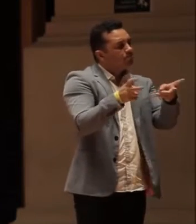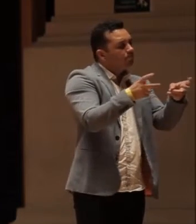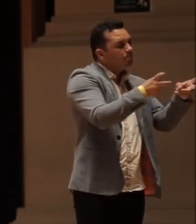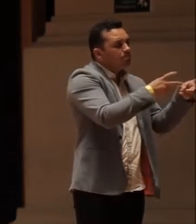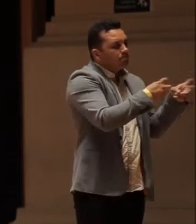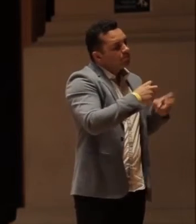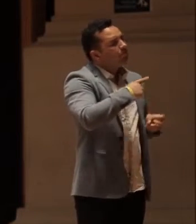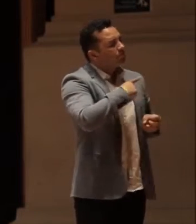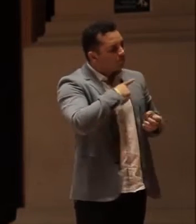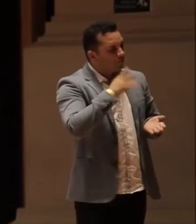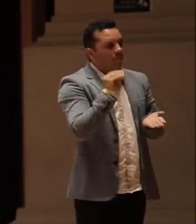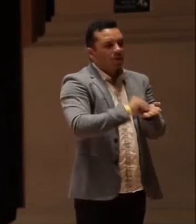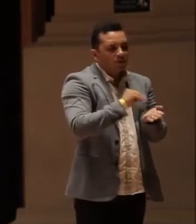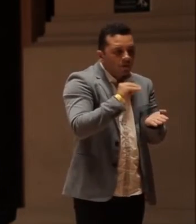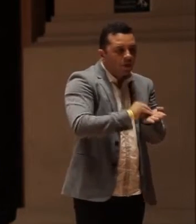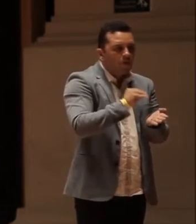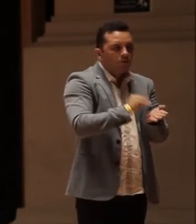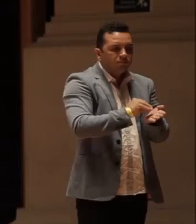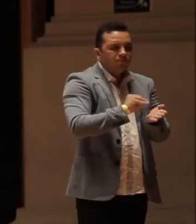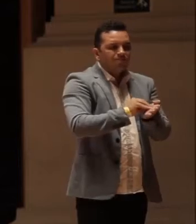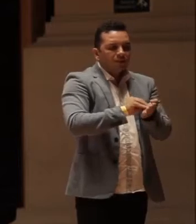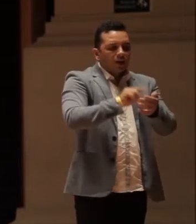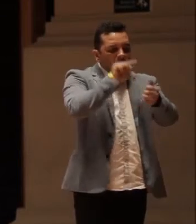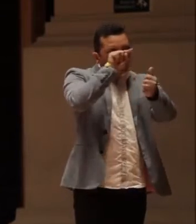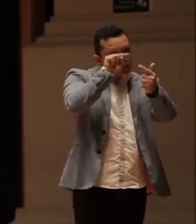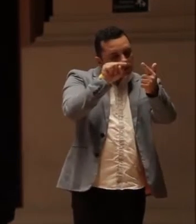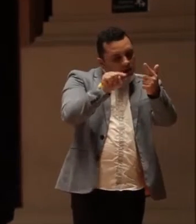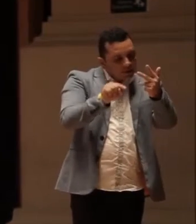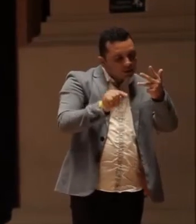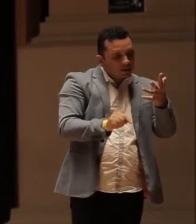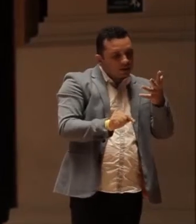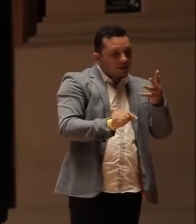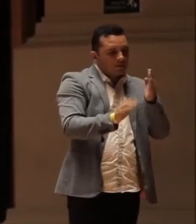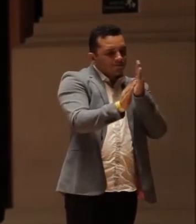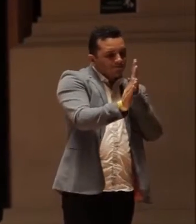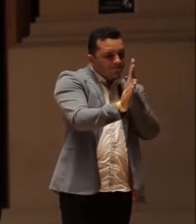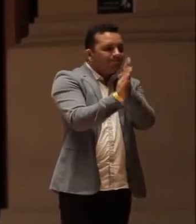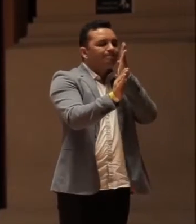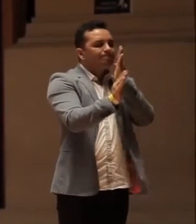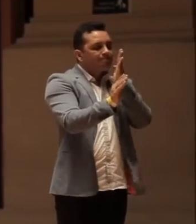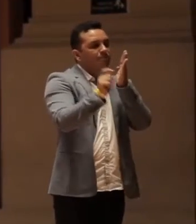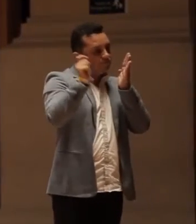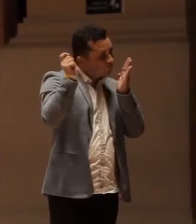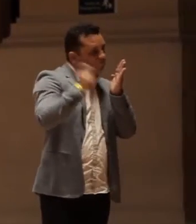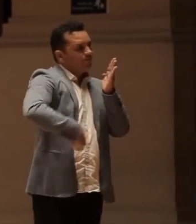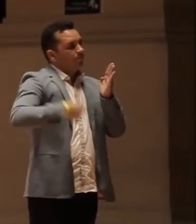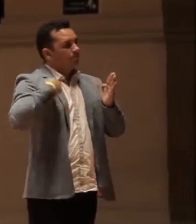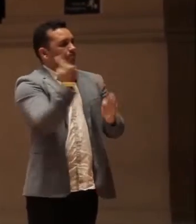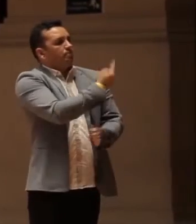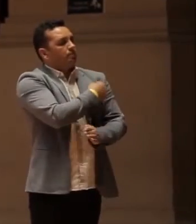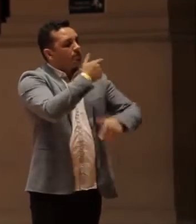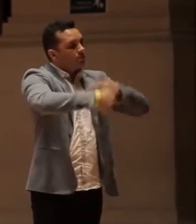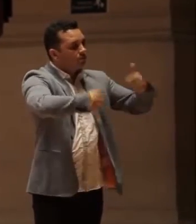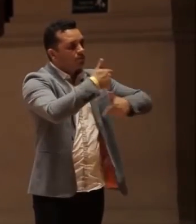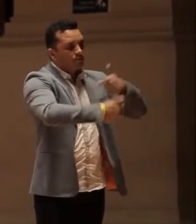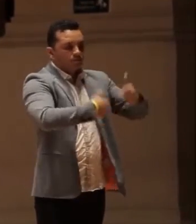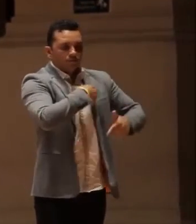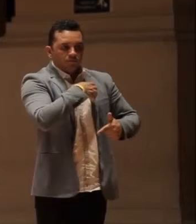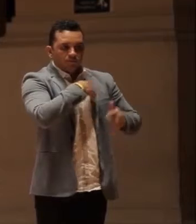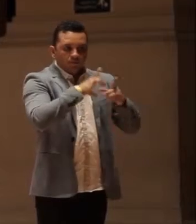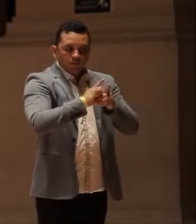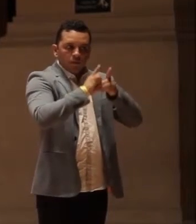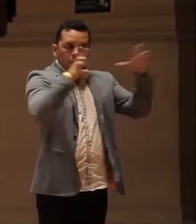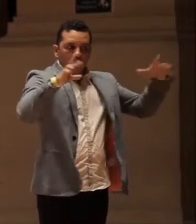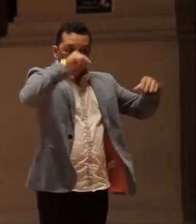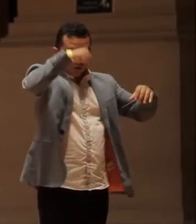coisa ainda a ser identificada para que a gente possa estar atuando de uma forma mais democrática no nosso